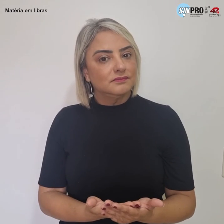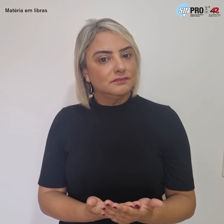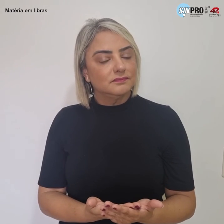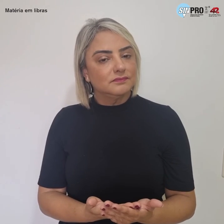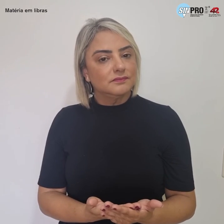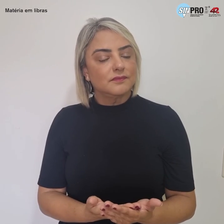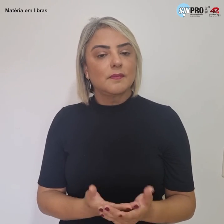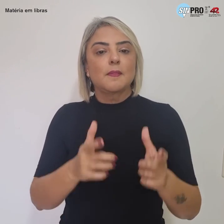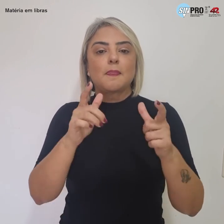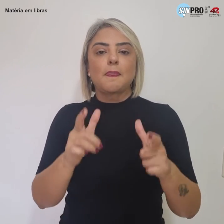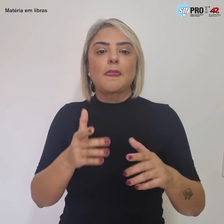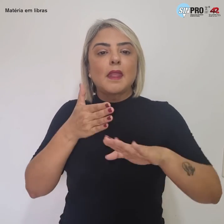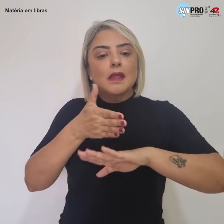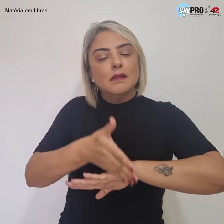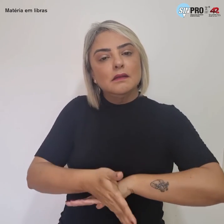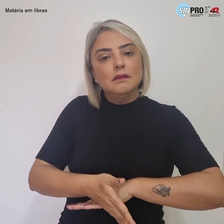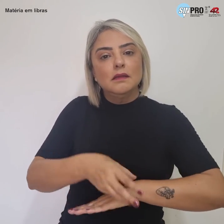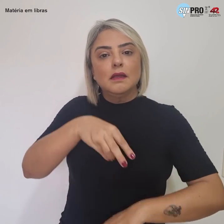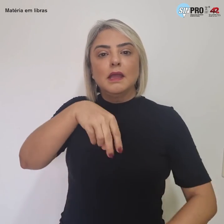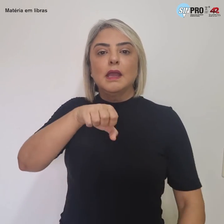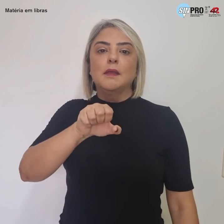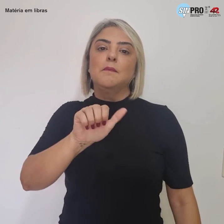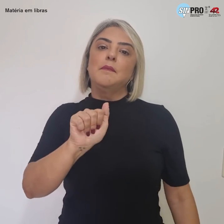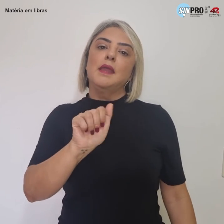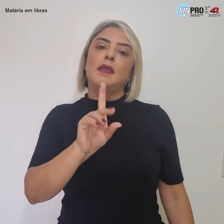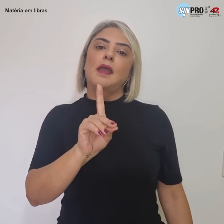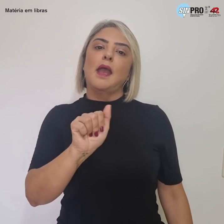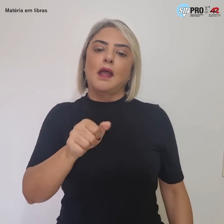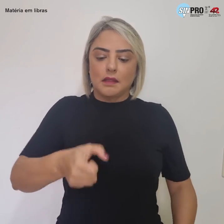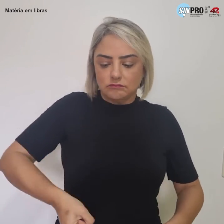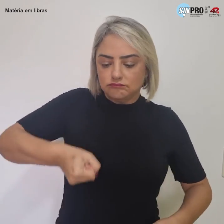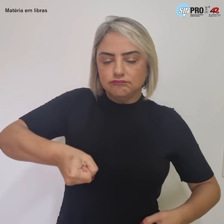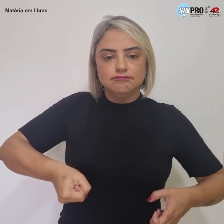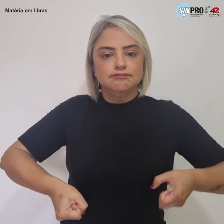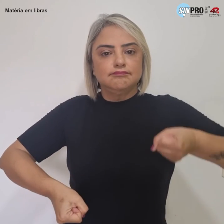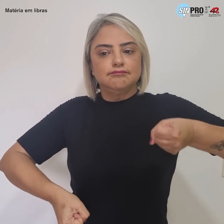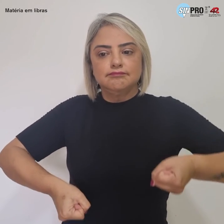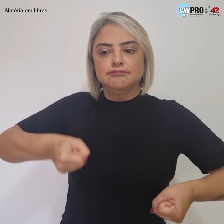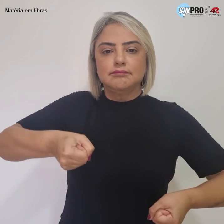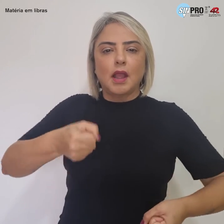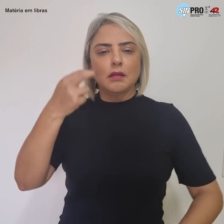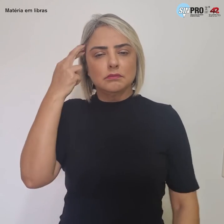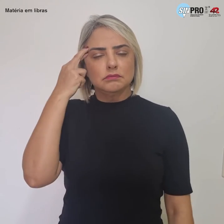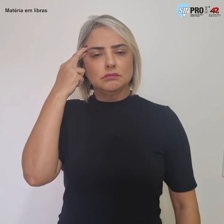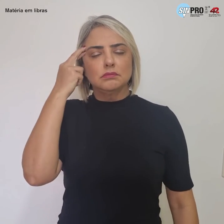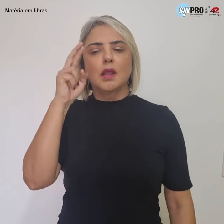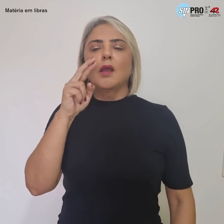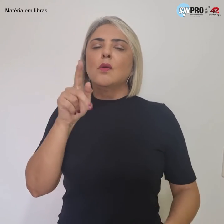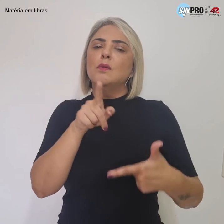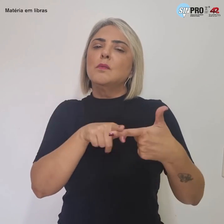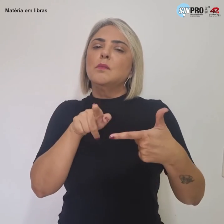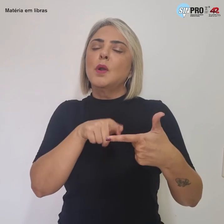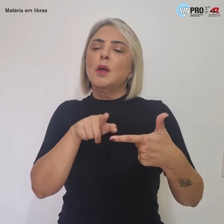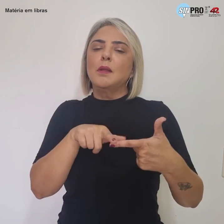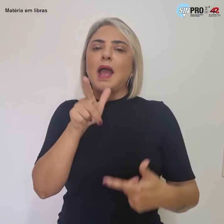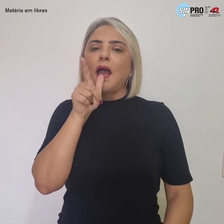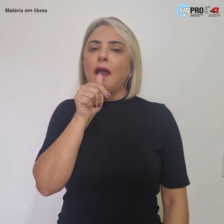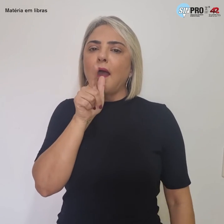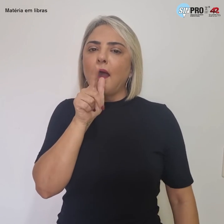Estação penetrável meada. Os baldes trouxeram a reflexão sobre os problemas de água e de